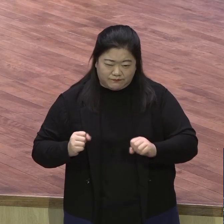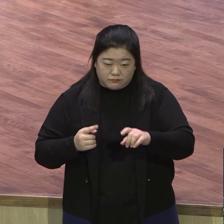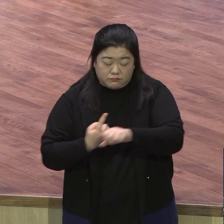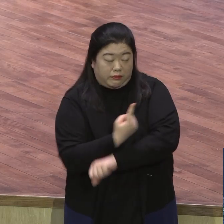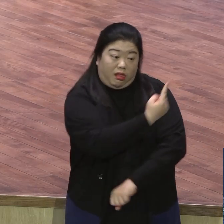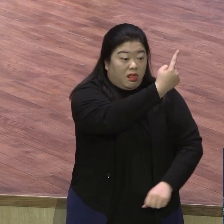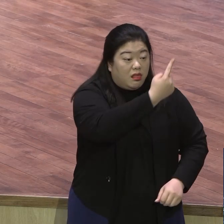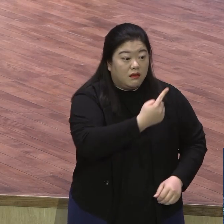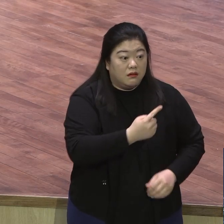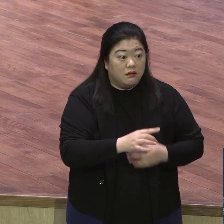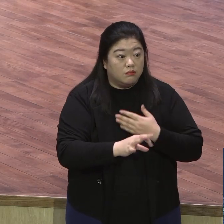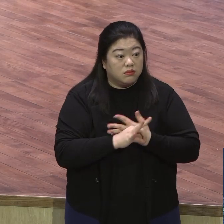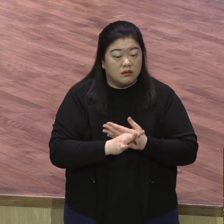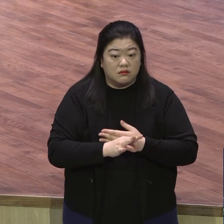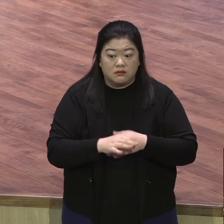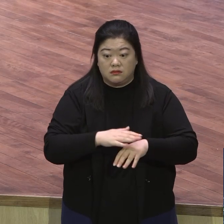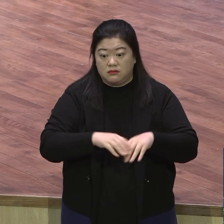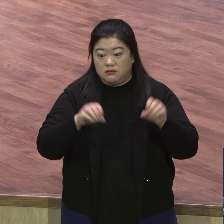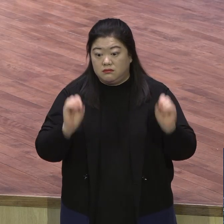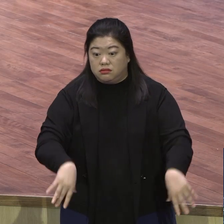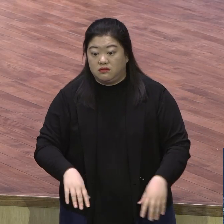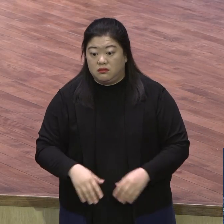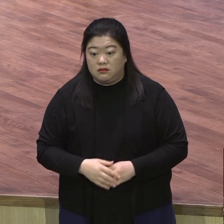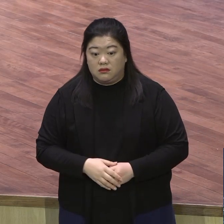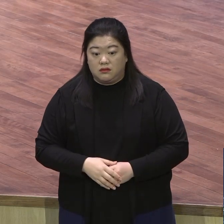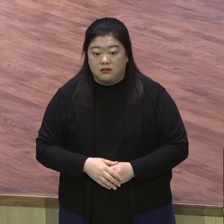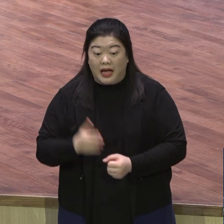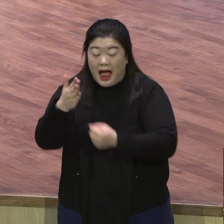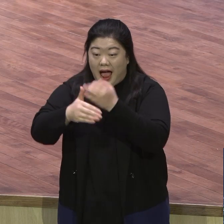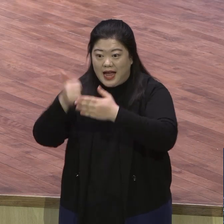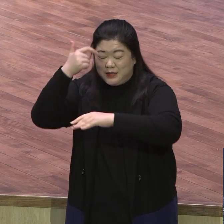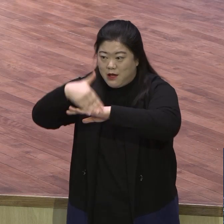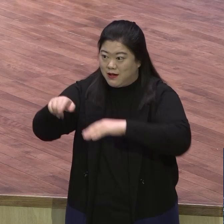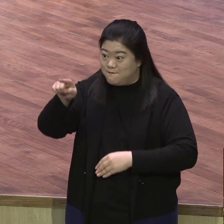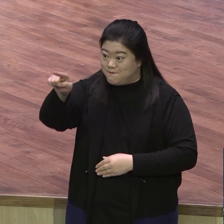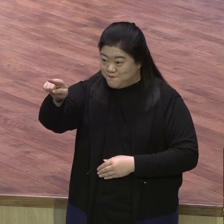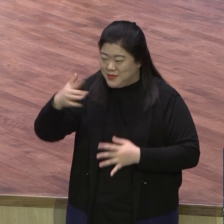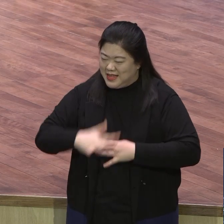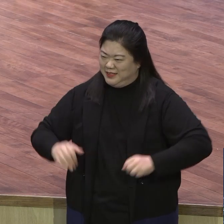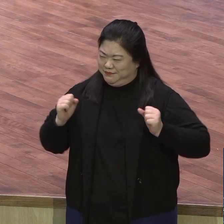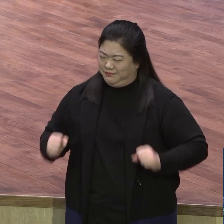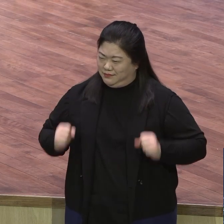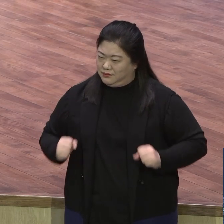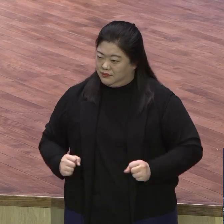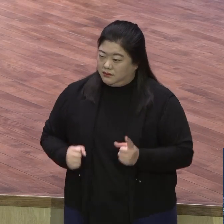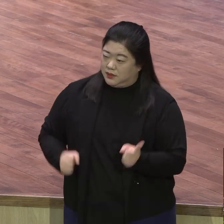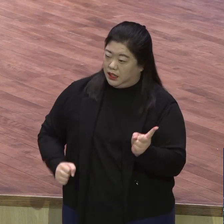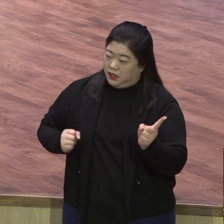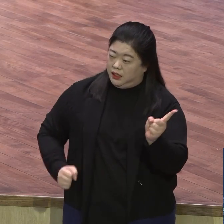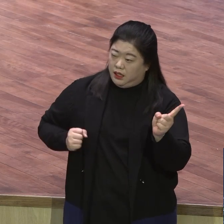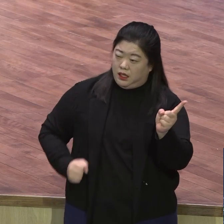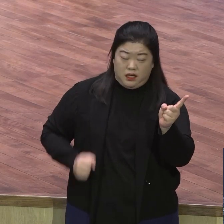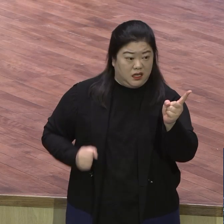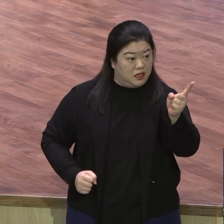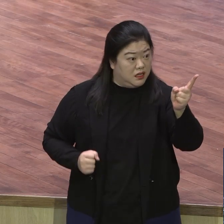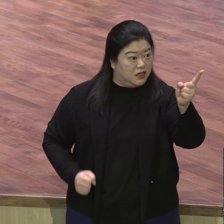됩니까? 달리면 달릴수록 하나님의 뜻과 이 계획을 이루는데 방해가 돼요.